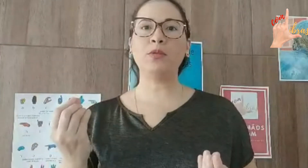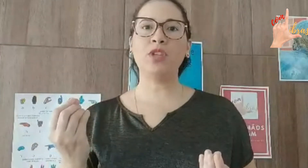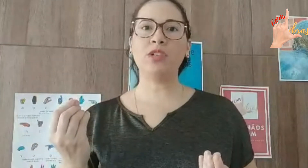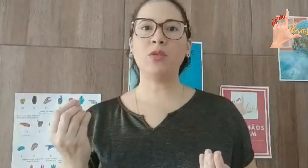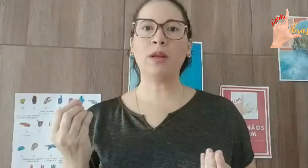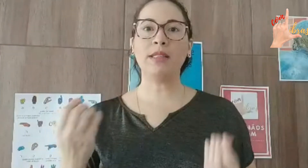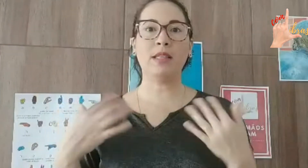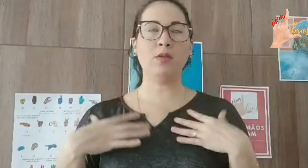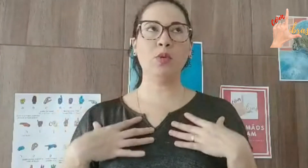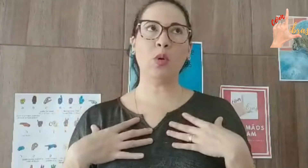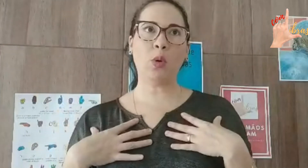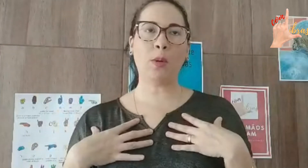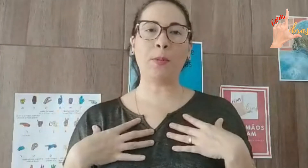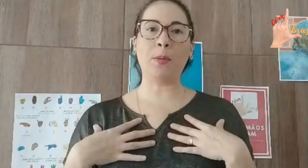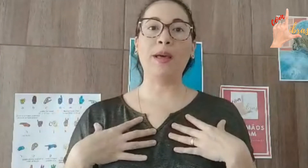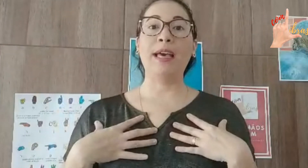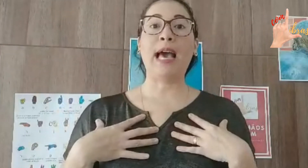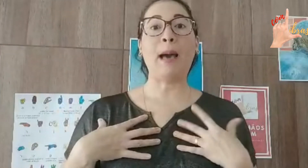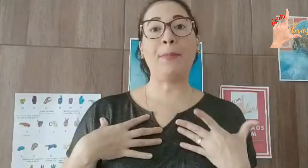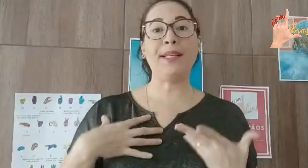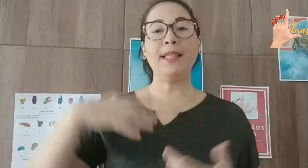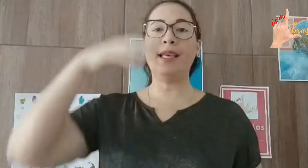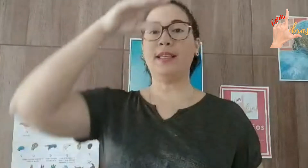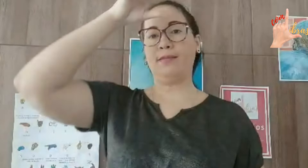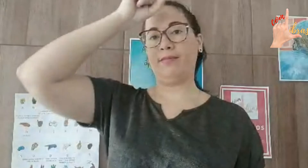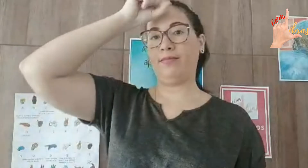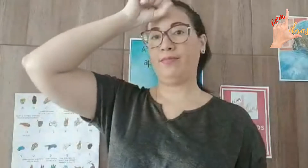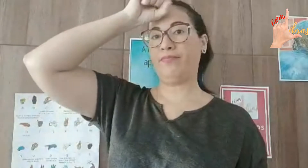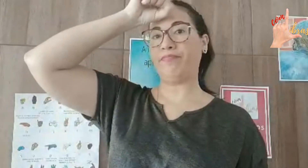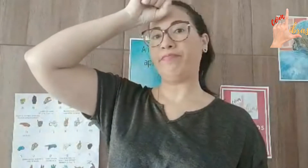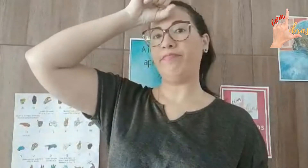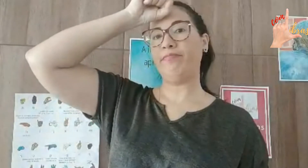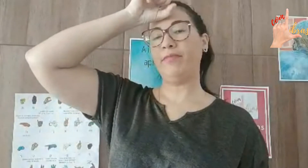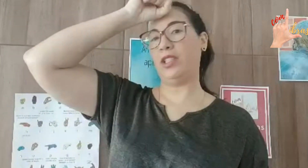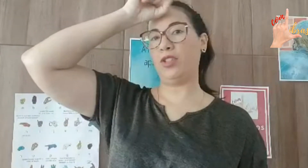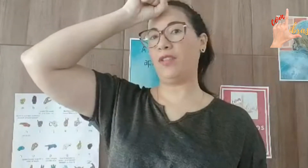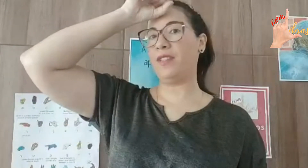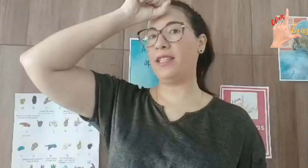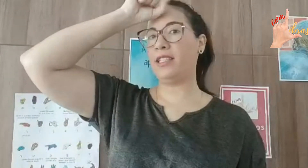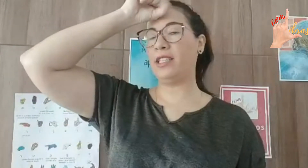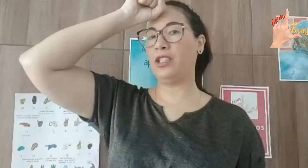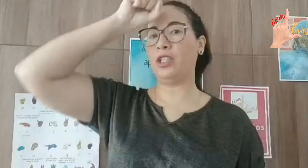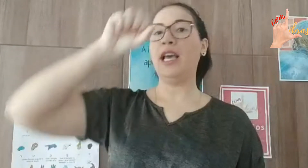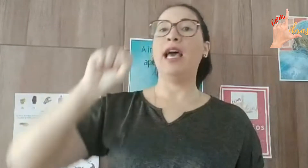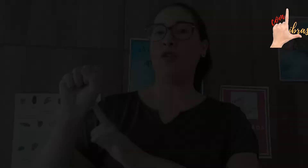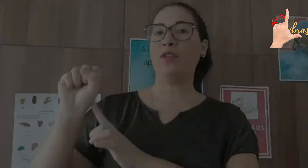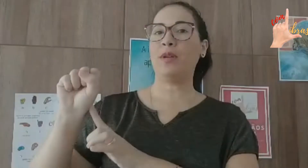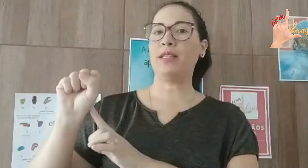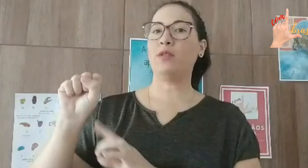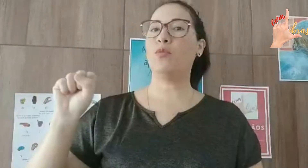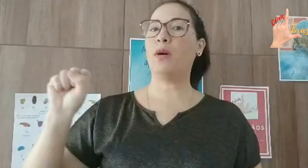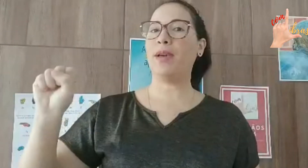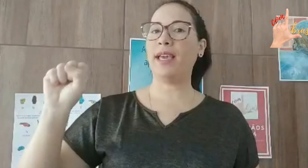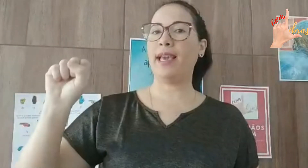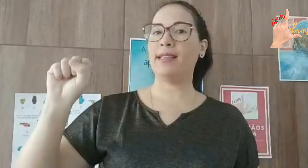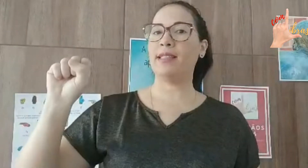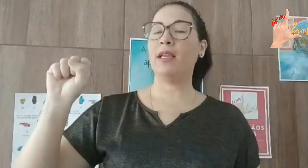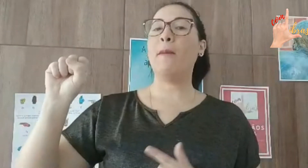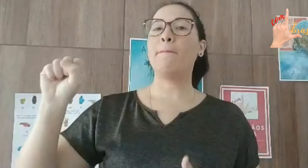de articulação no corpo. Aprender, que eu já fiz na estante. Configuração de mão em S, ponto